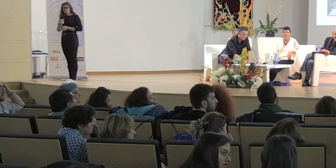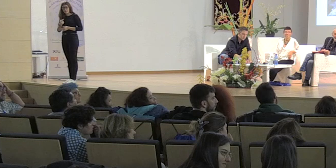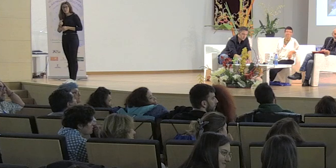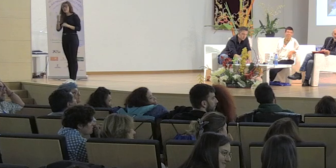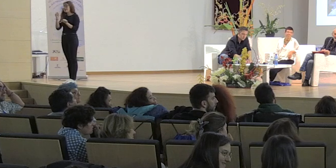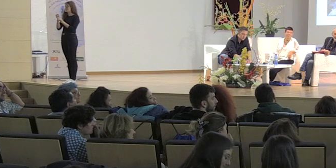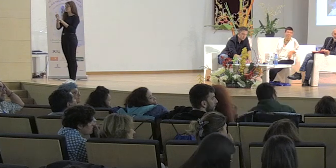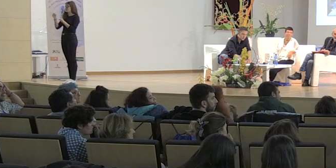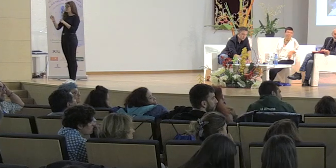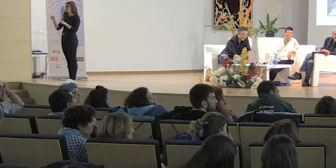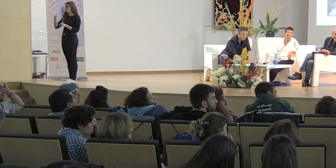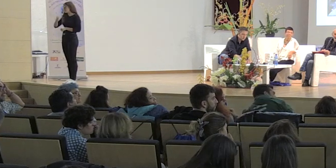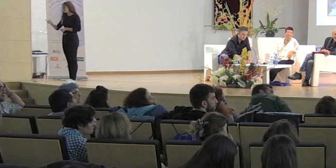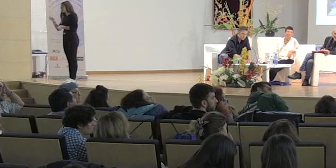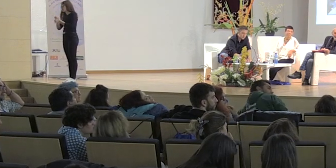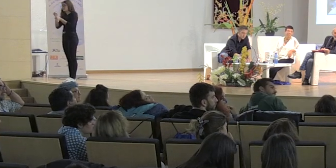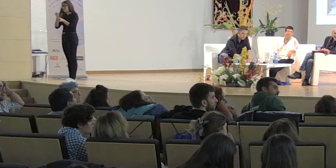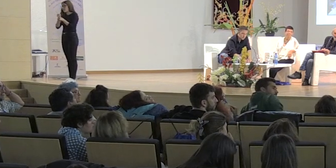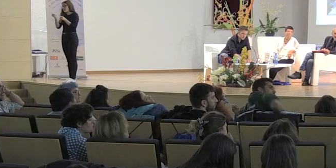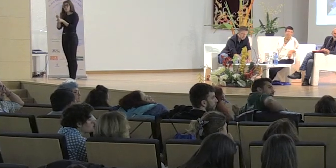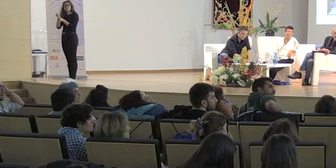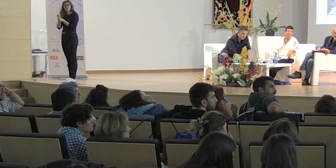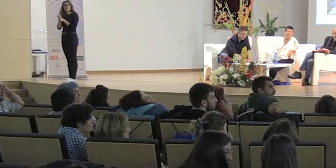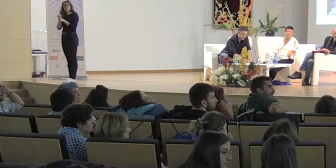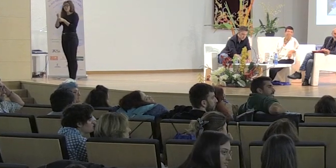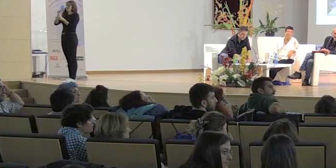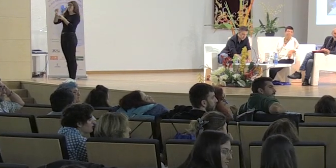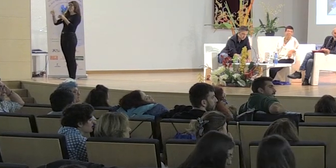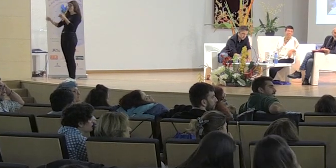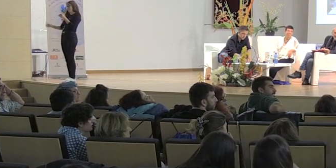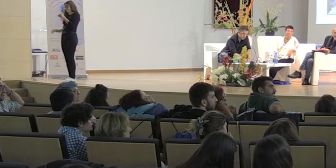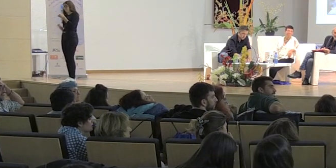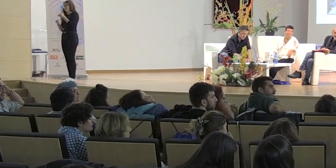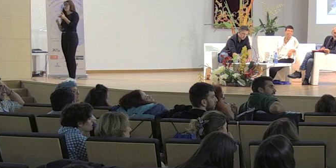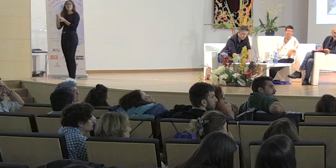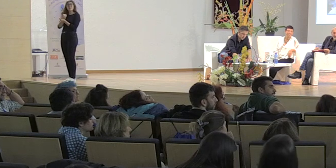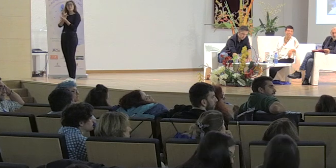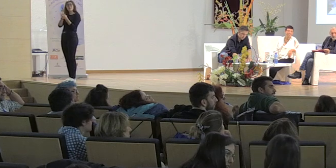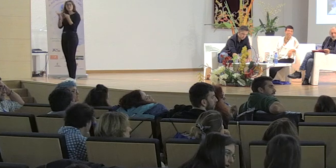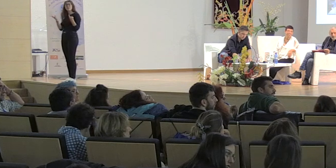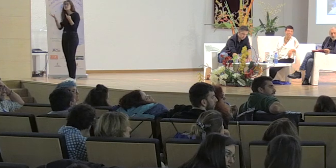Clase trabajadora ha quedado relegada a un elemento más de esta diversidad